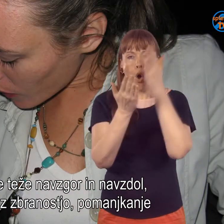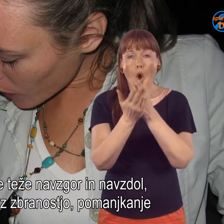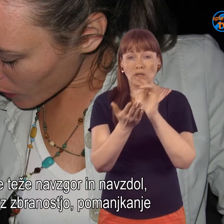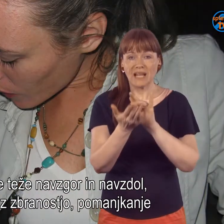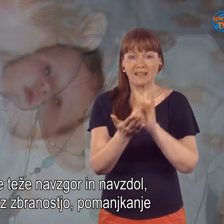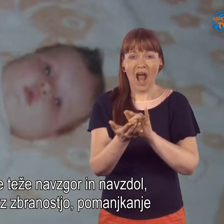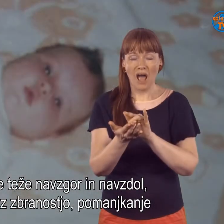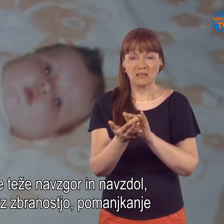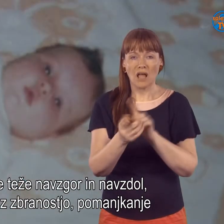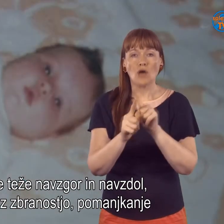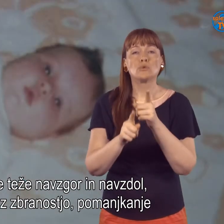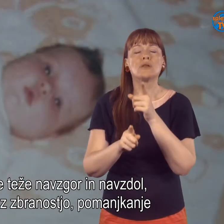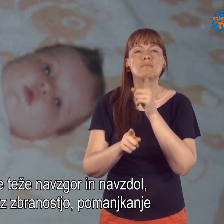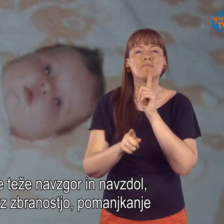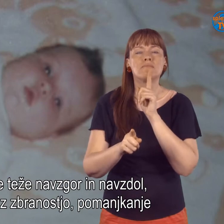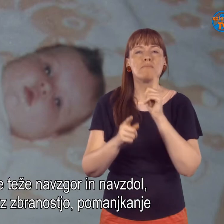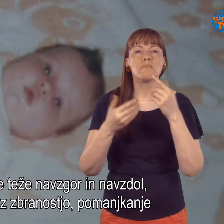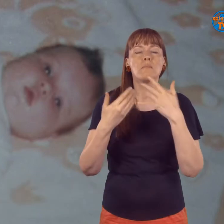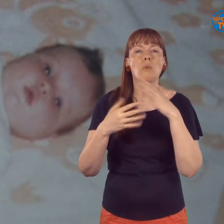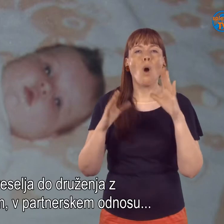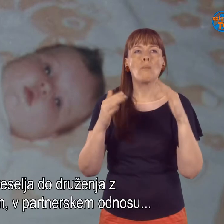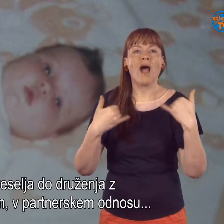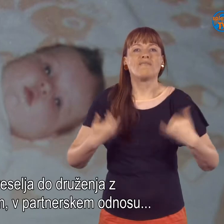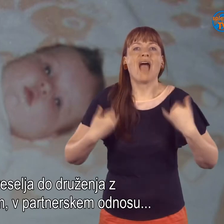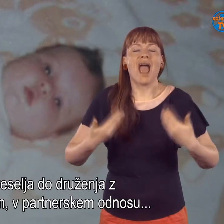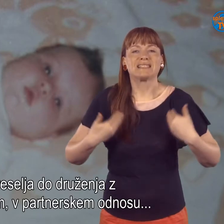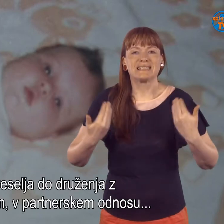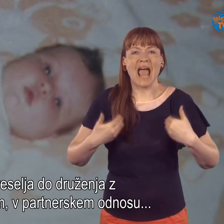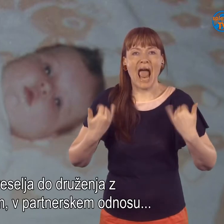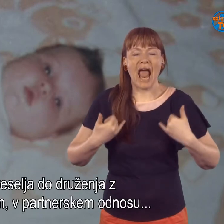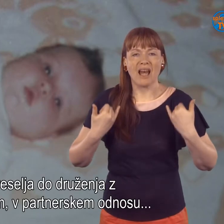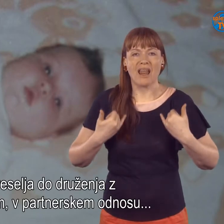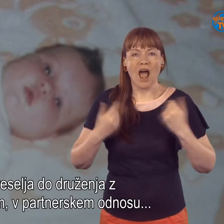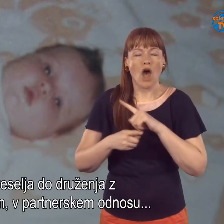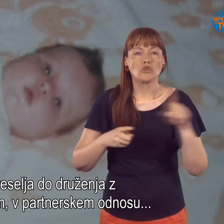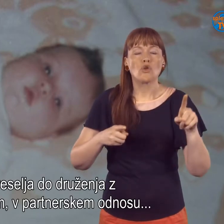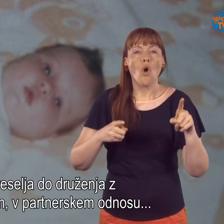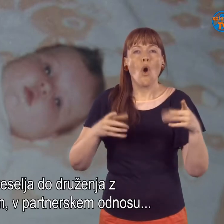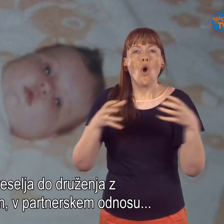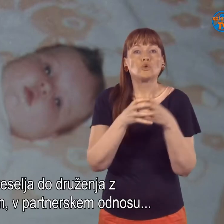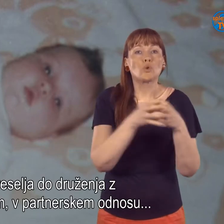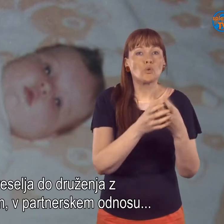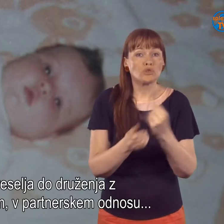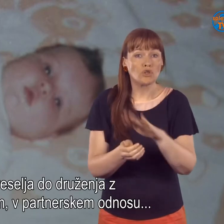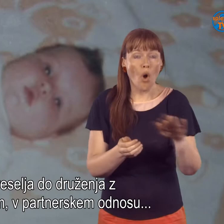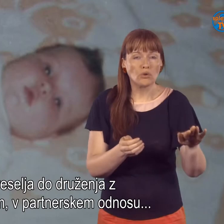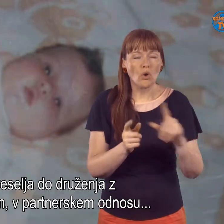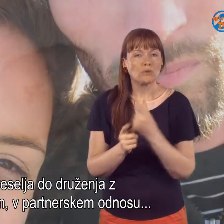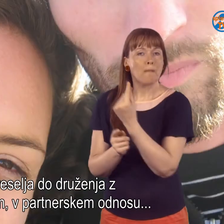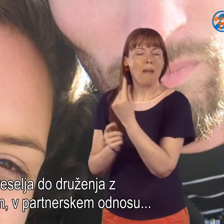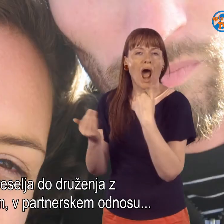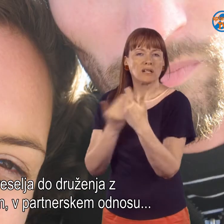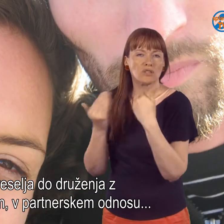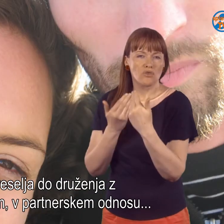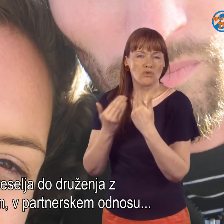koncentracijo, potem tukaj tudi pomanjkanje nekako veselja do druženja z otrokom